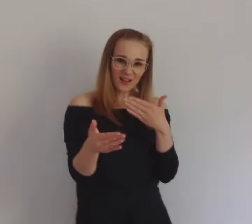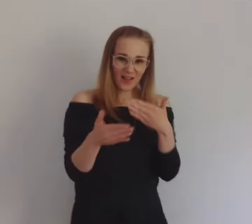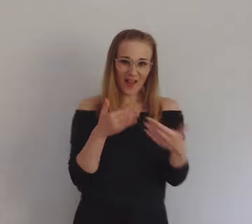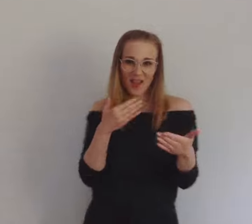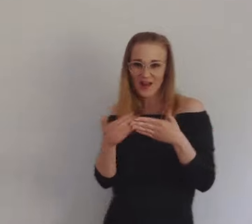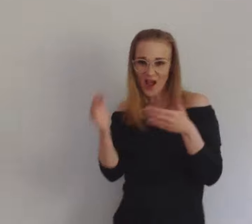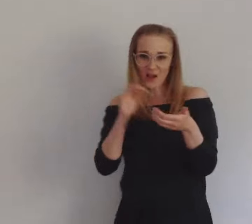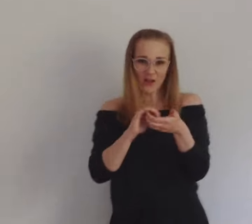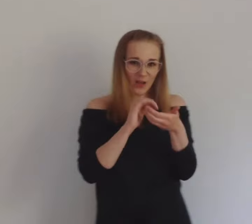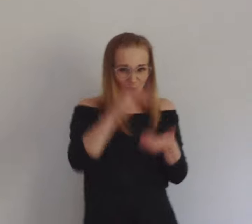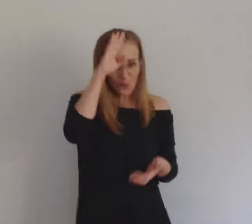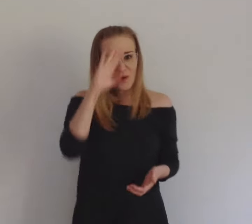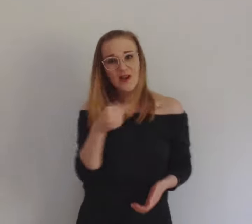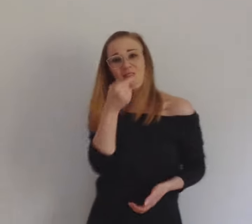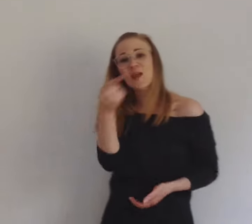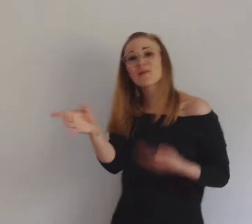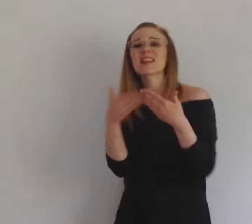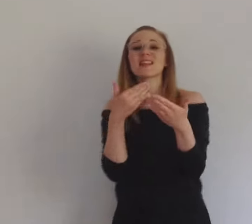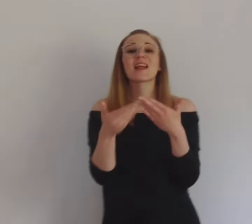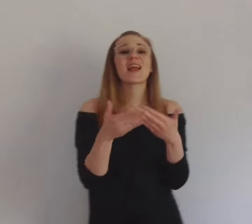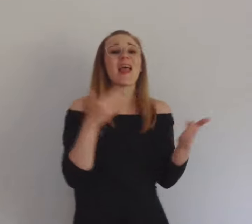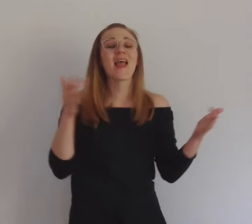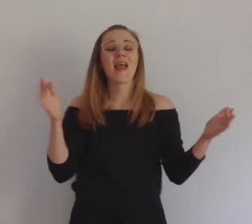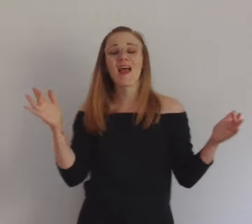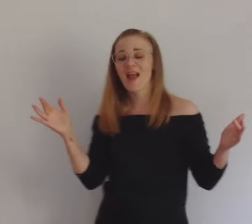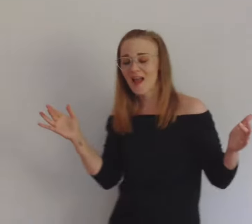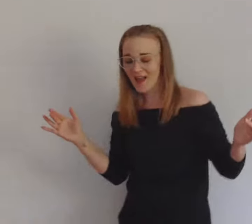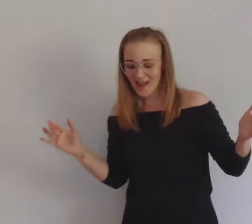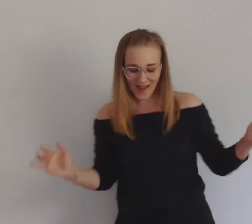tehtää niin kuin ihmiset tekee.